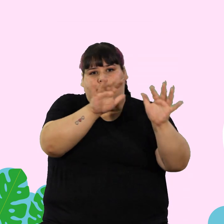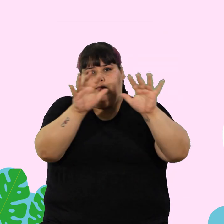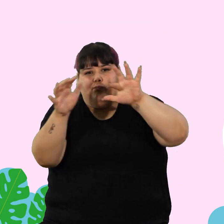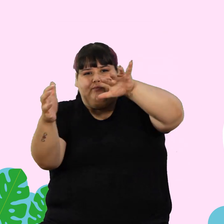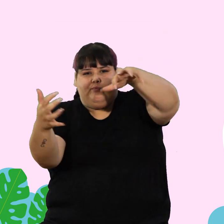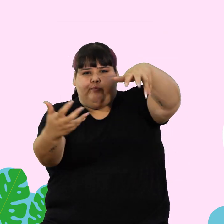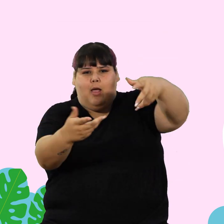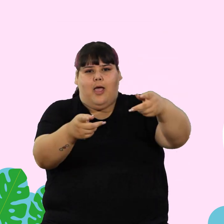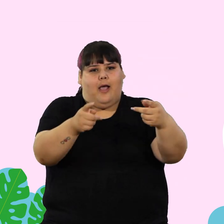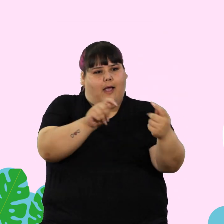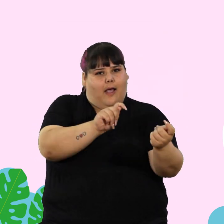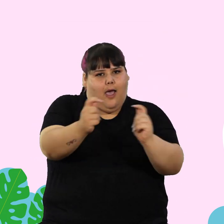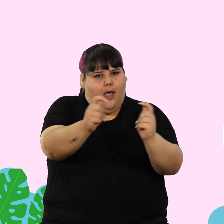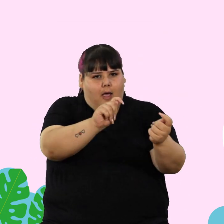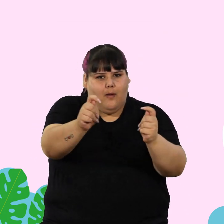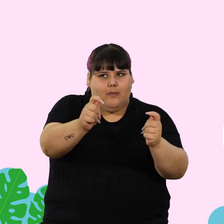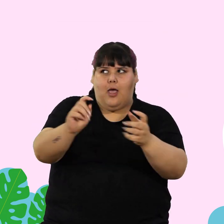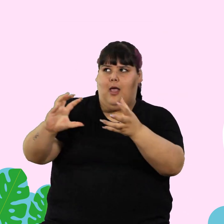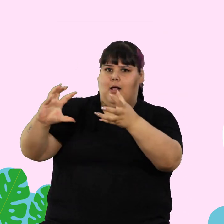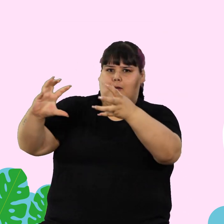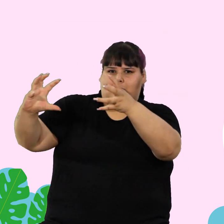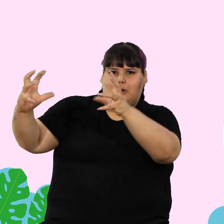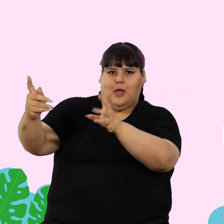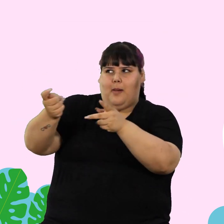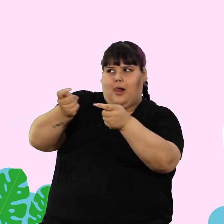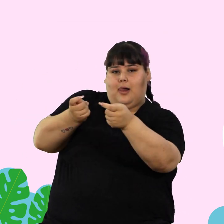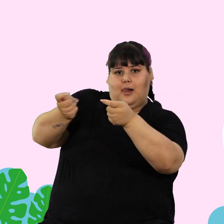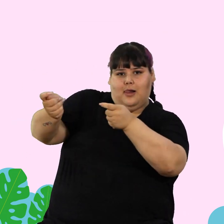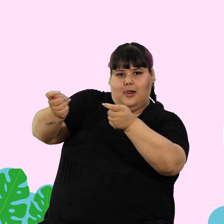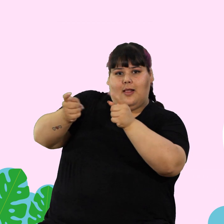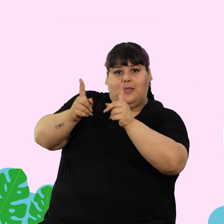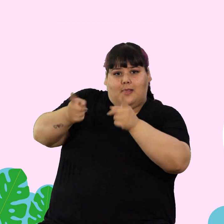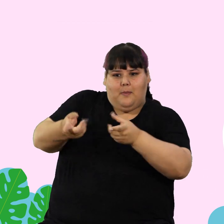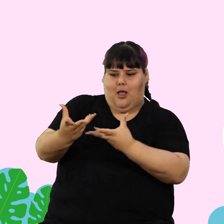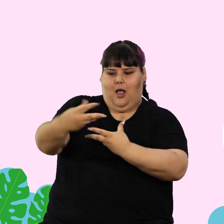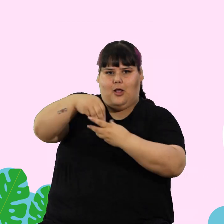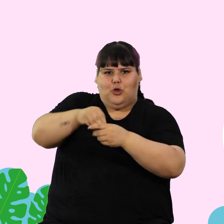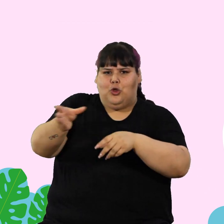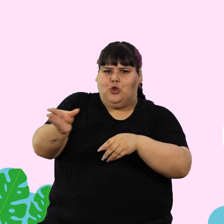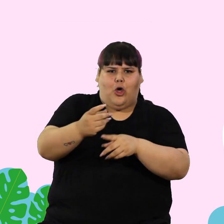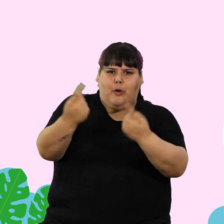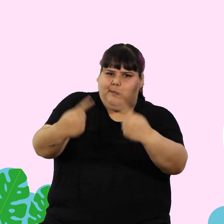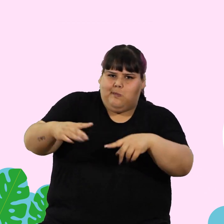estado, regula nuestro clima y a su vez forma parte de todos los seres vivos.